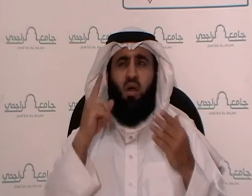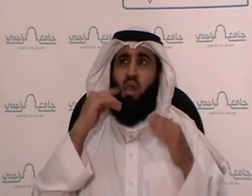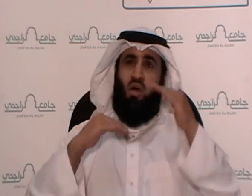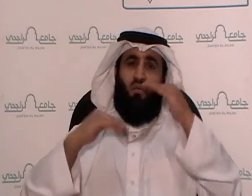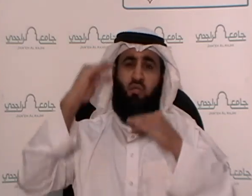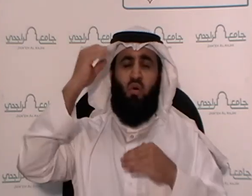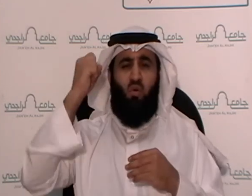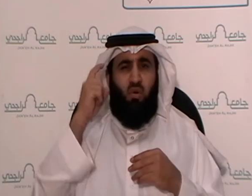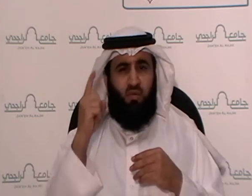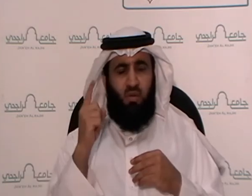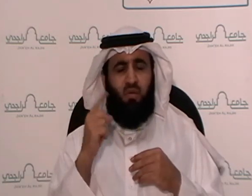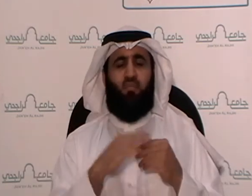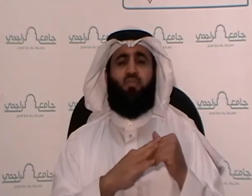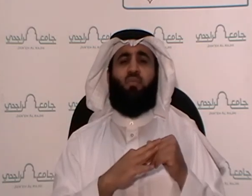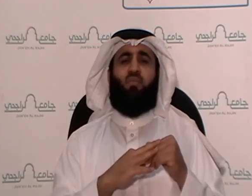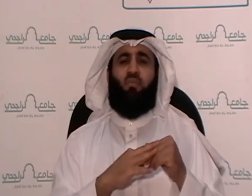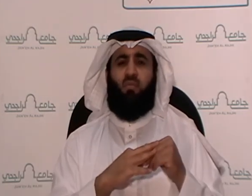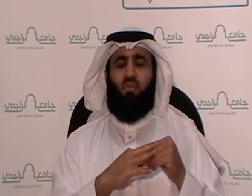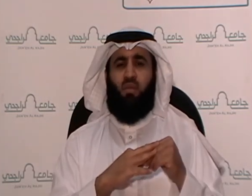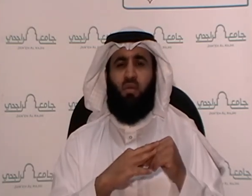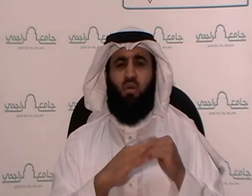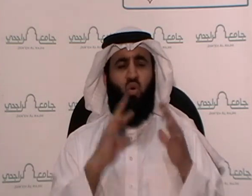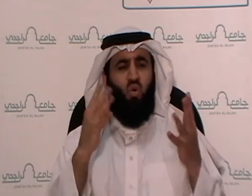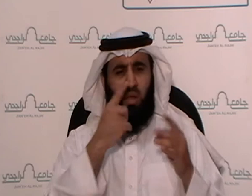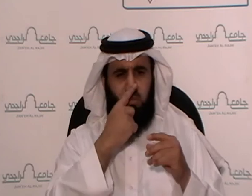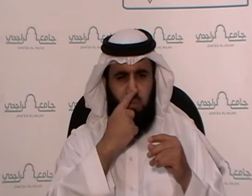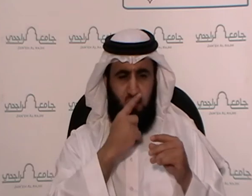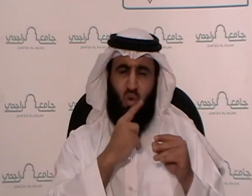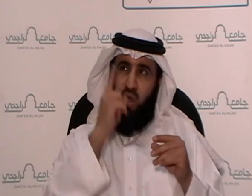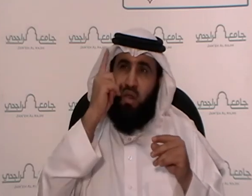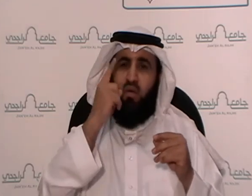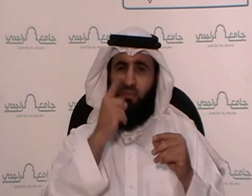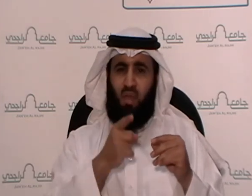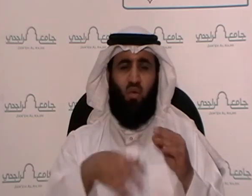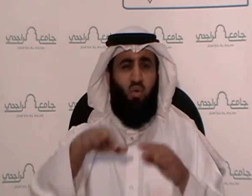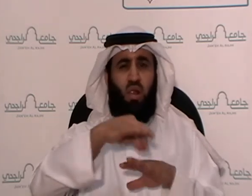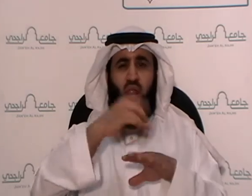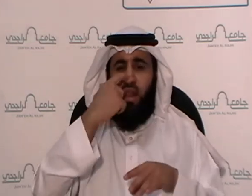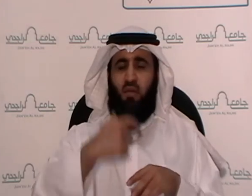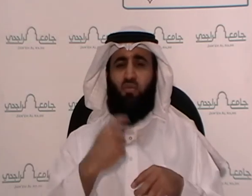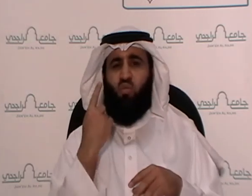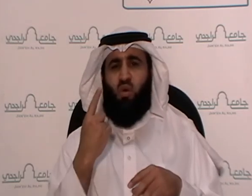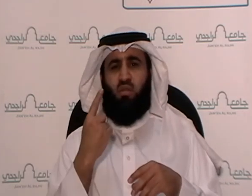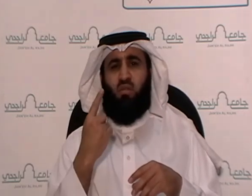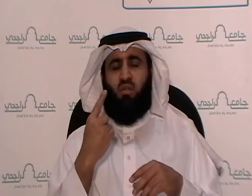من ذل كل شيء لعظمتك وخضع، يا من خلقتنا من نفس واحدة ومستقر